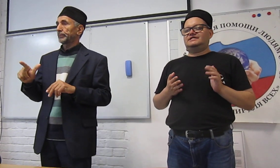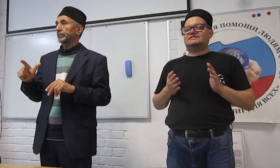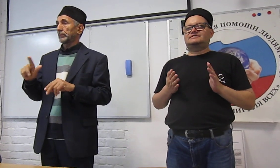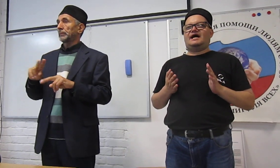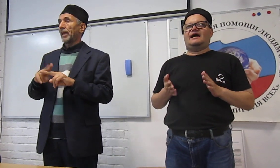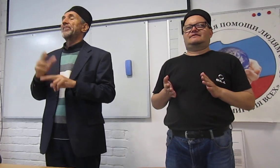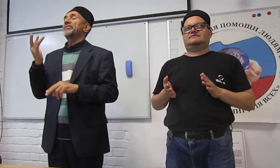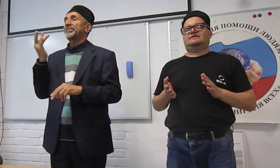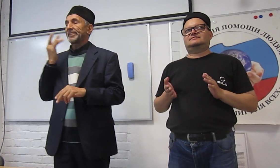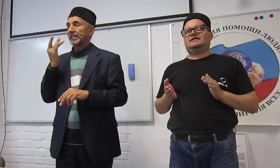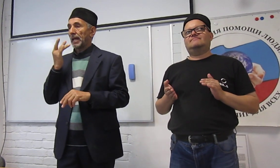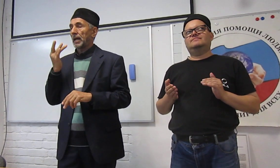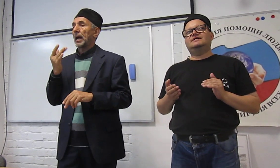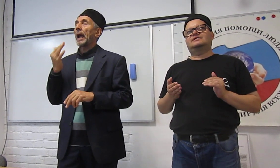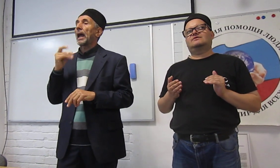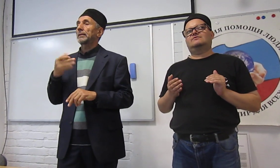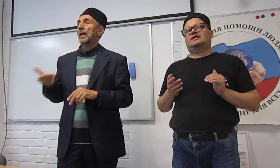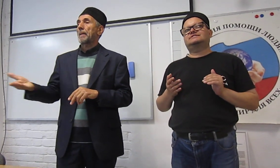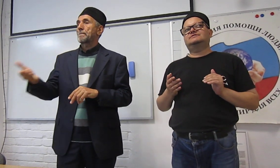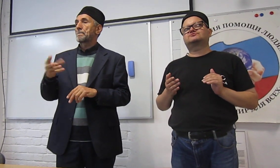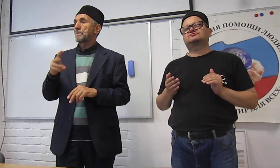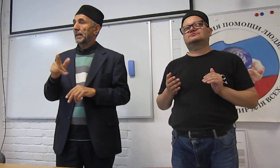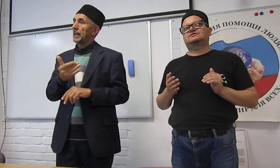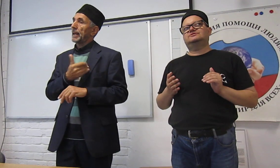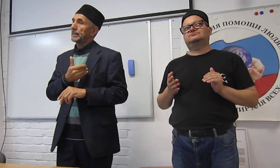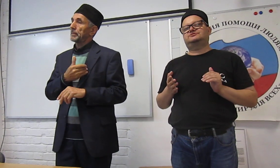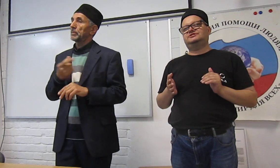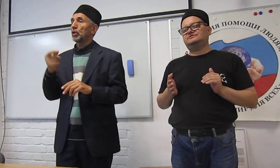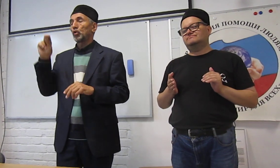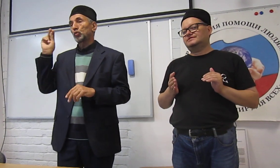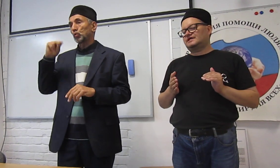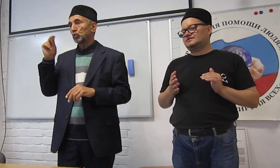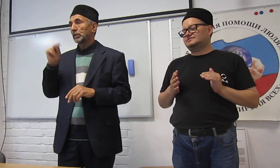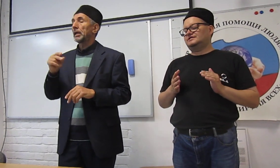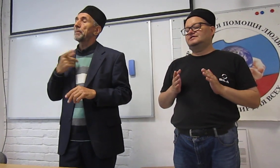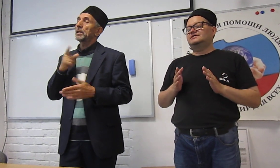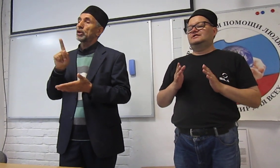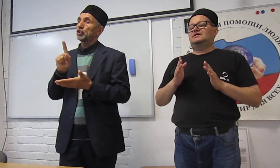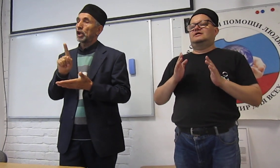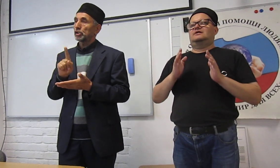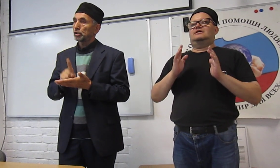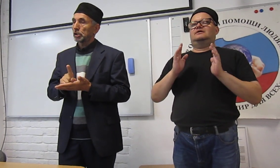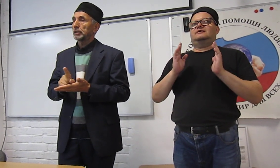учитель. Всегда, когда мы хотим что-то изучить, мы должны